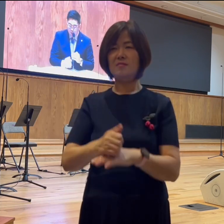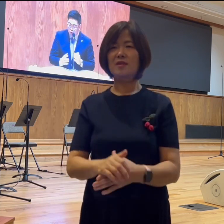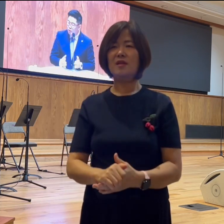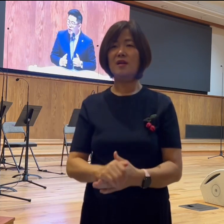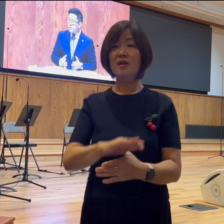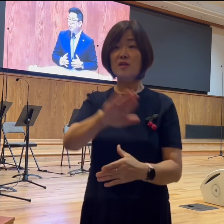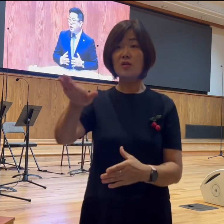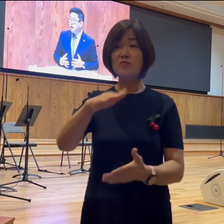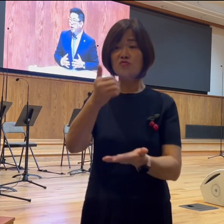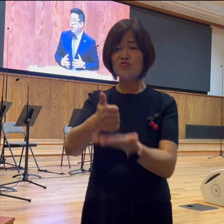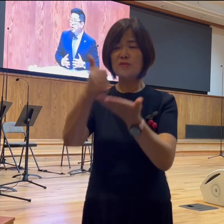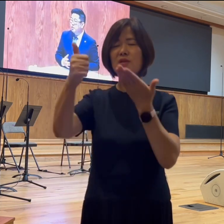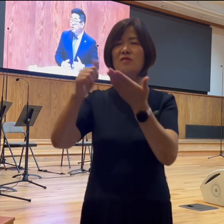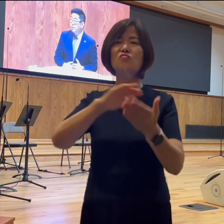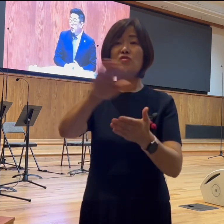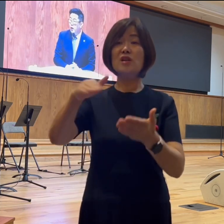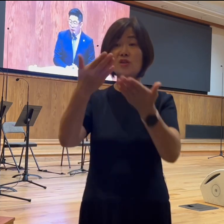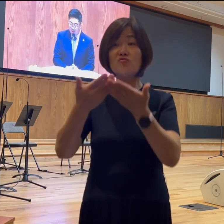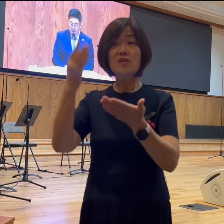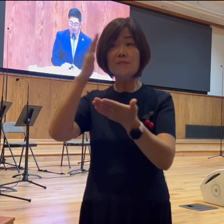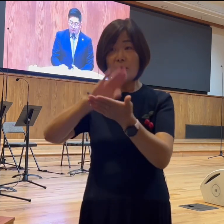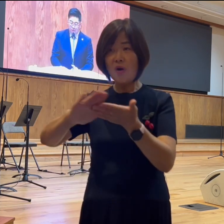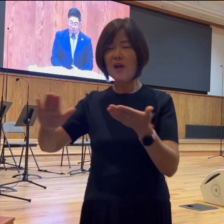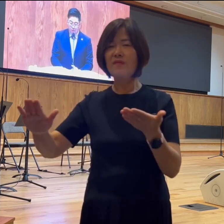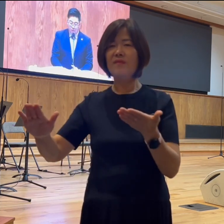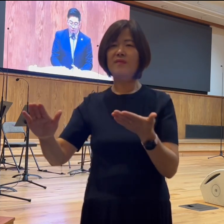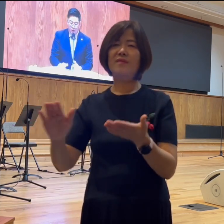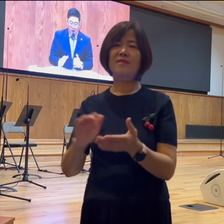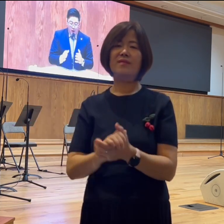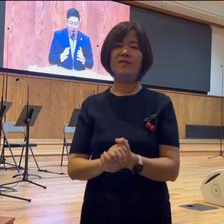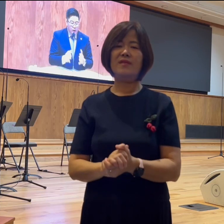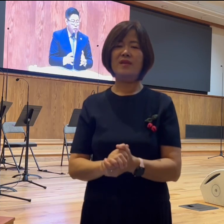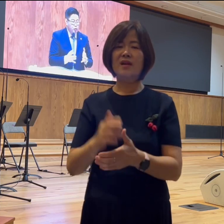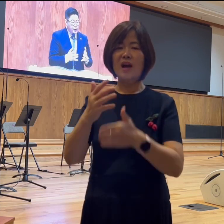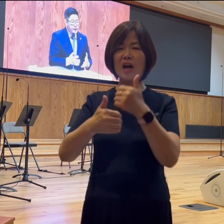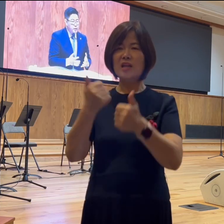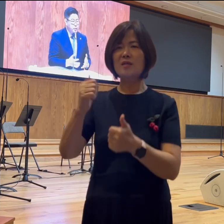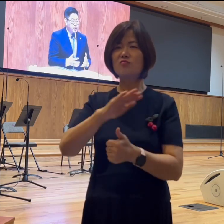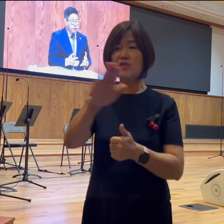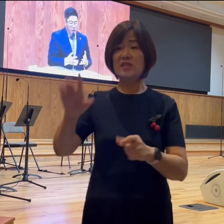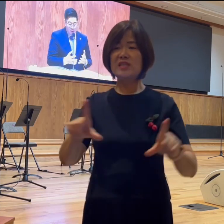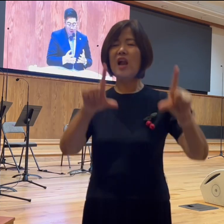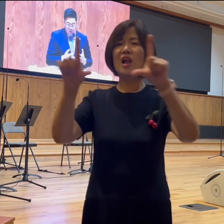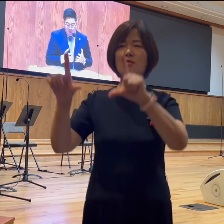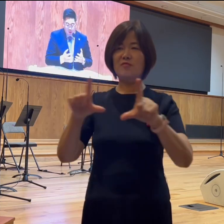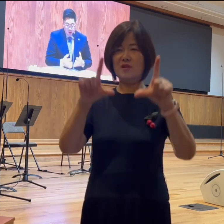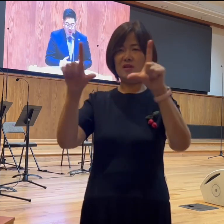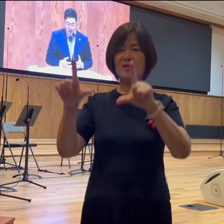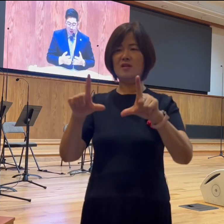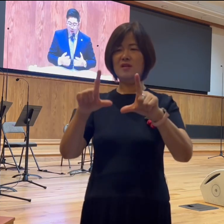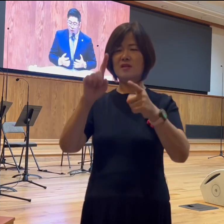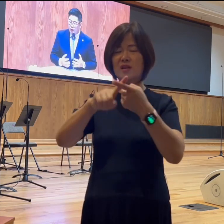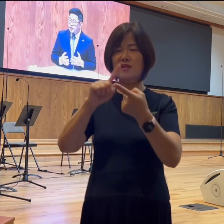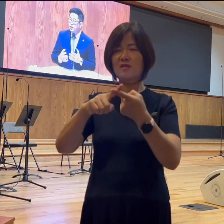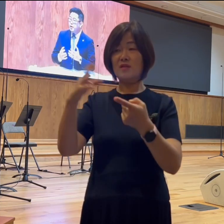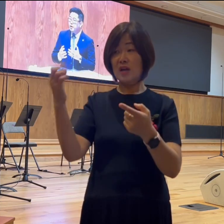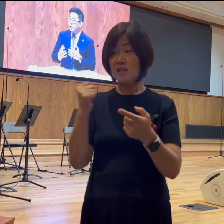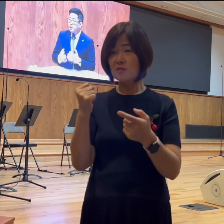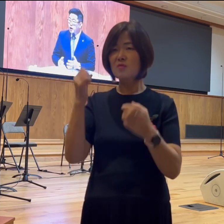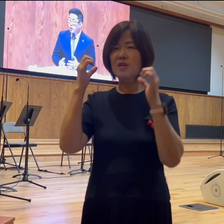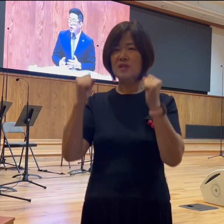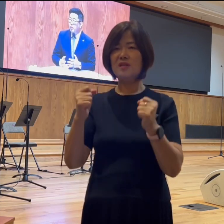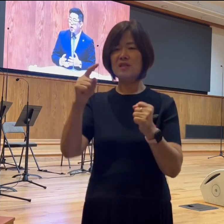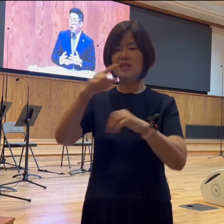여러분, 주님께서 우리에게 주시는 평안은 하나님 우리 삶을 향해서 가지고 계신